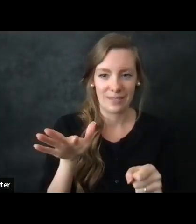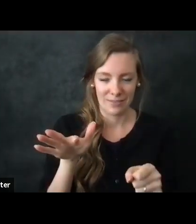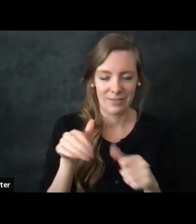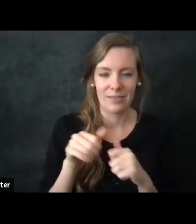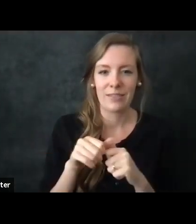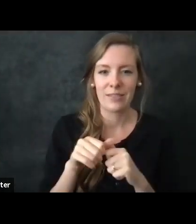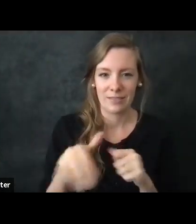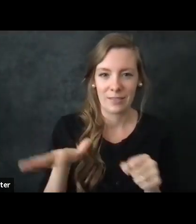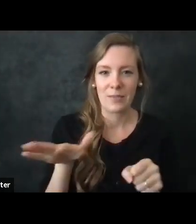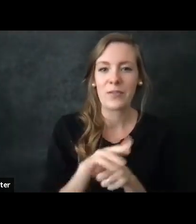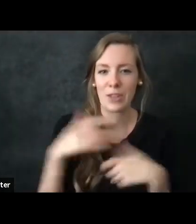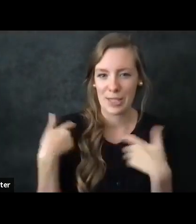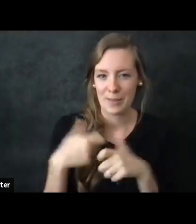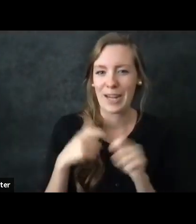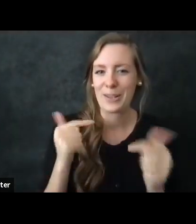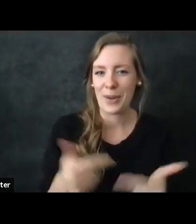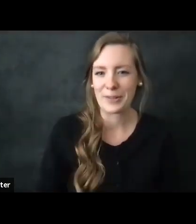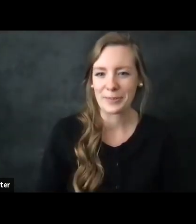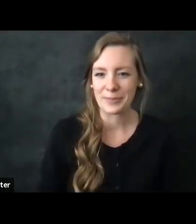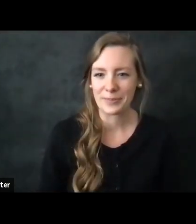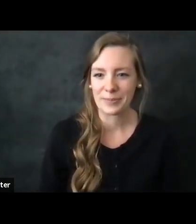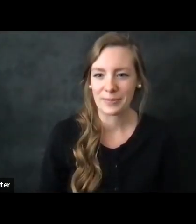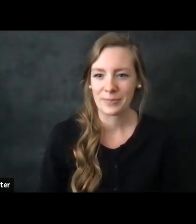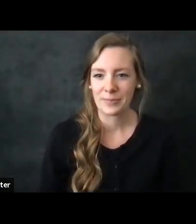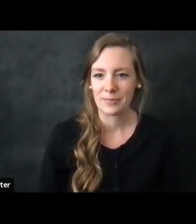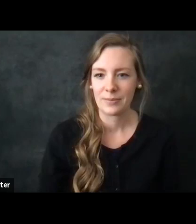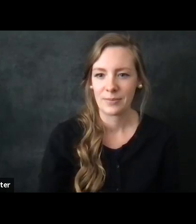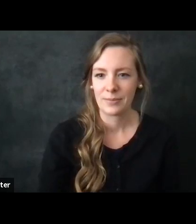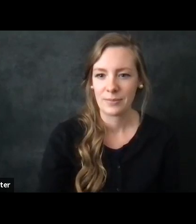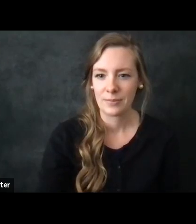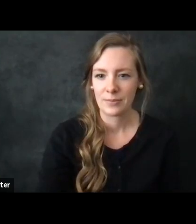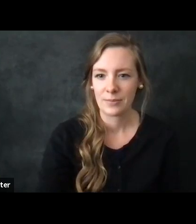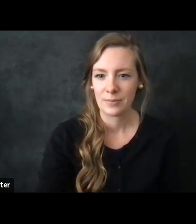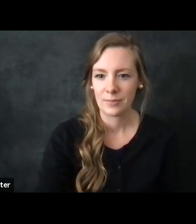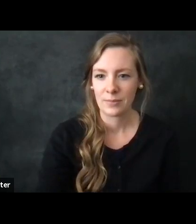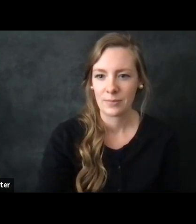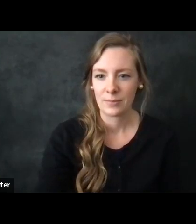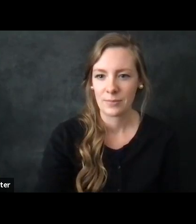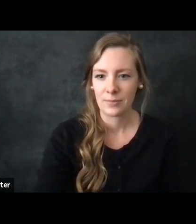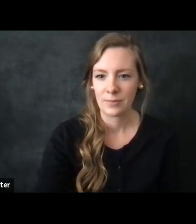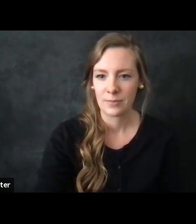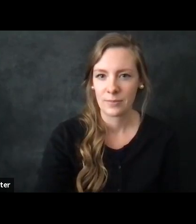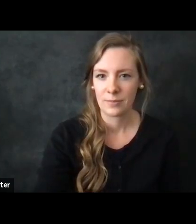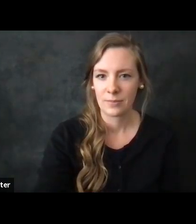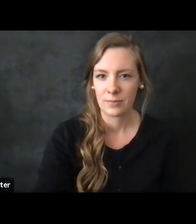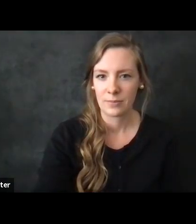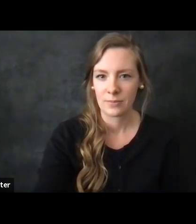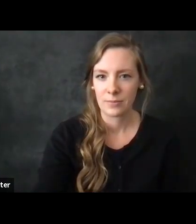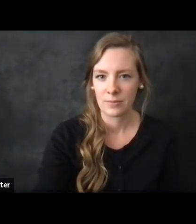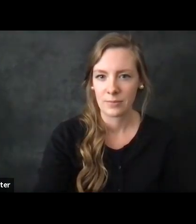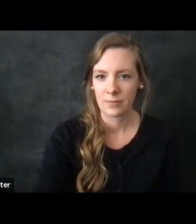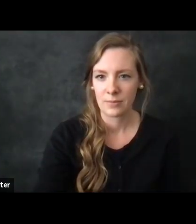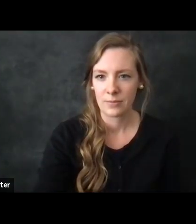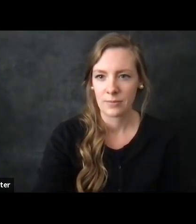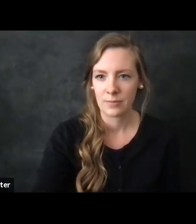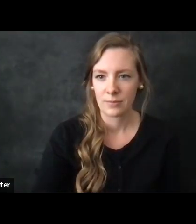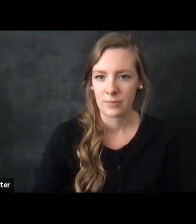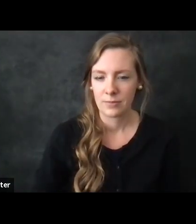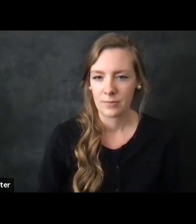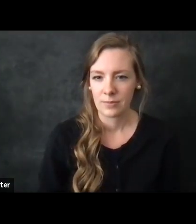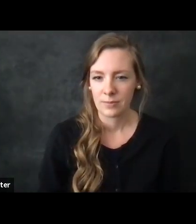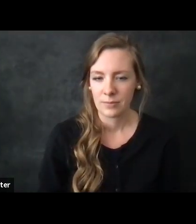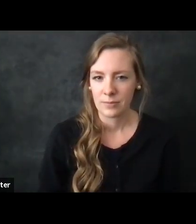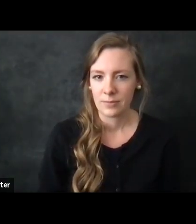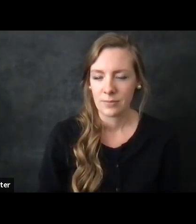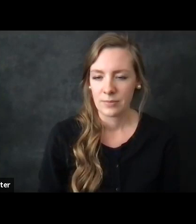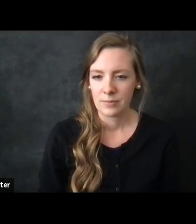scenes wrangling. Y bienvenidos a la sesión informativa organizada por la supervisora Hopkins y doctora Mace. Esta sesión informativa se está transmitiendo